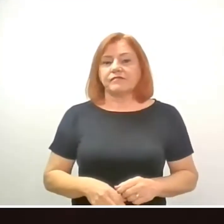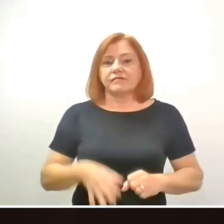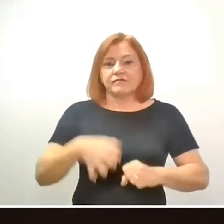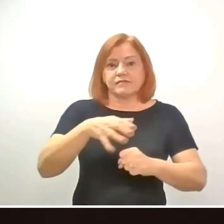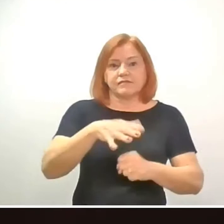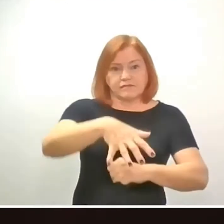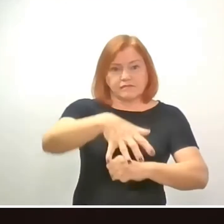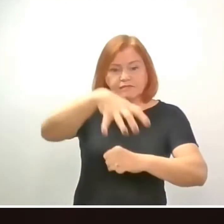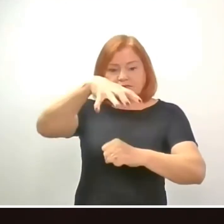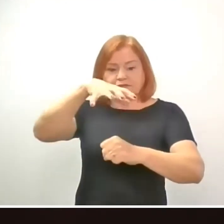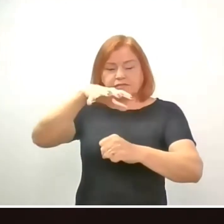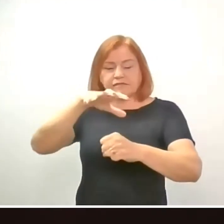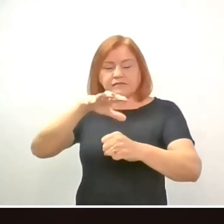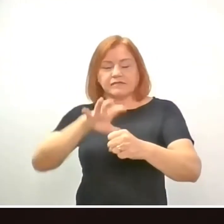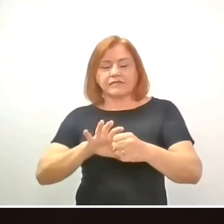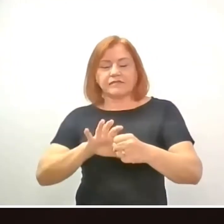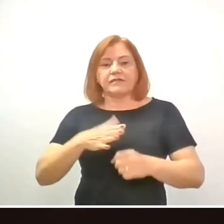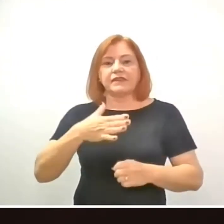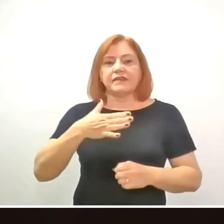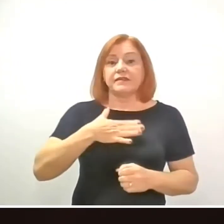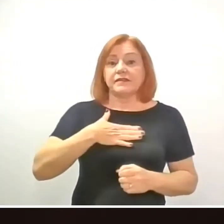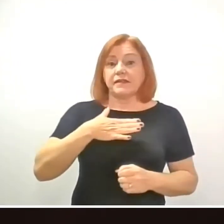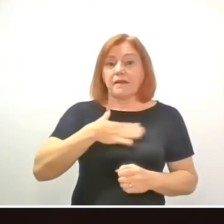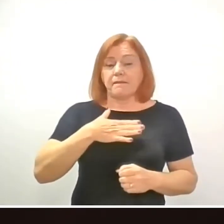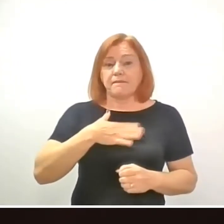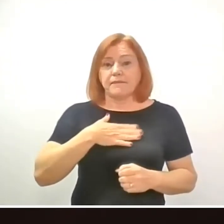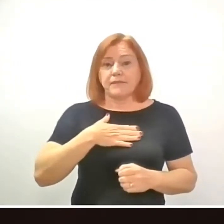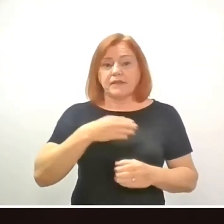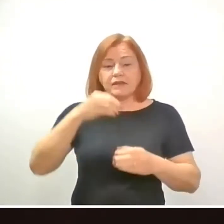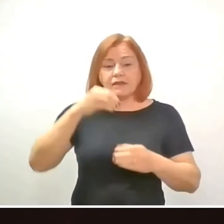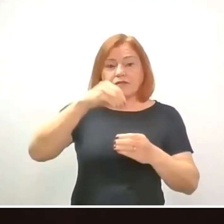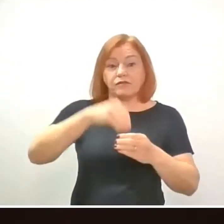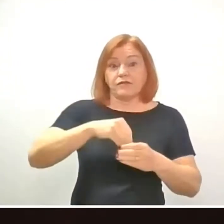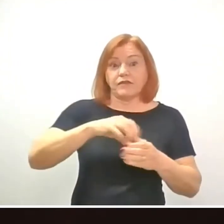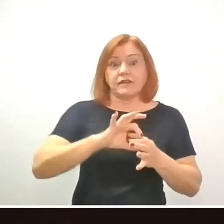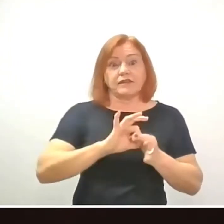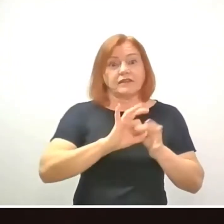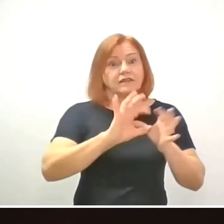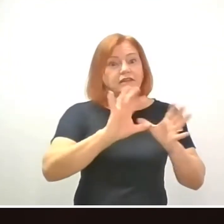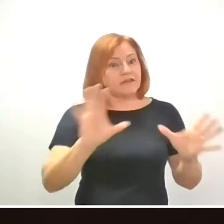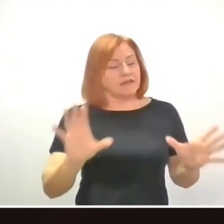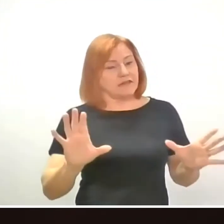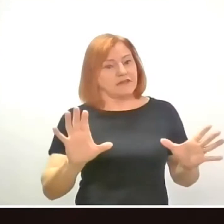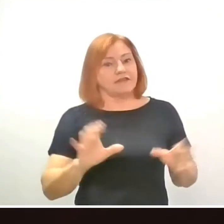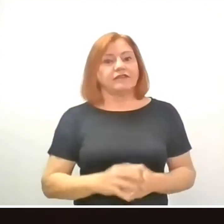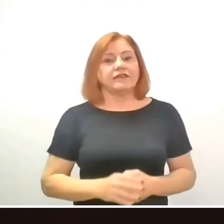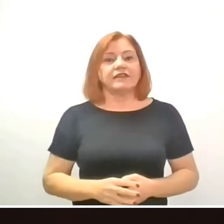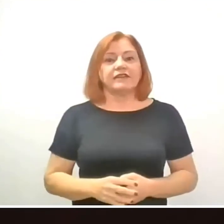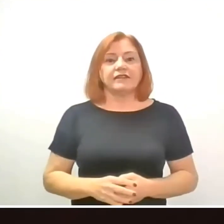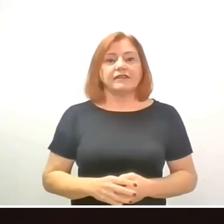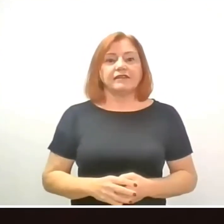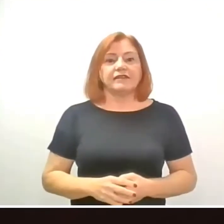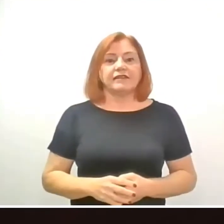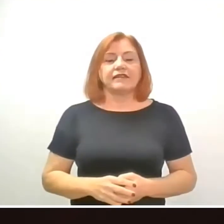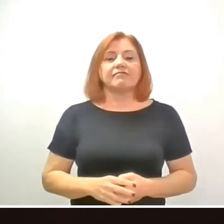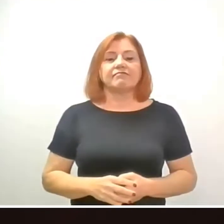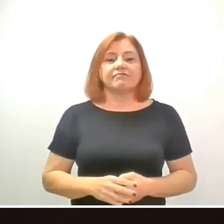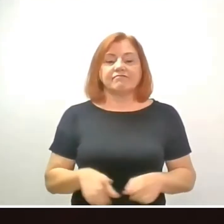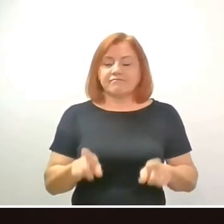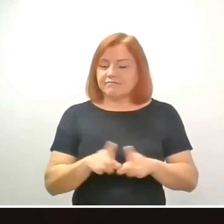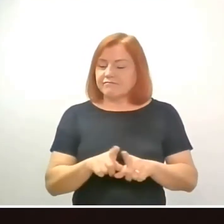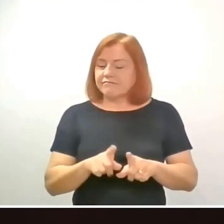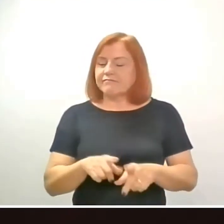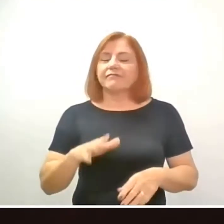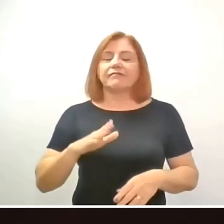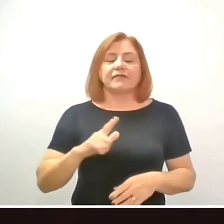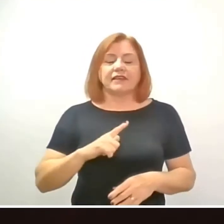EAV é minha, são ofertas voluntárias, apesar de nós termos também, estamos desenvolvendo